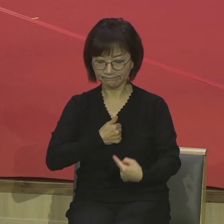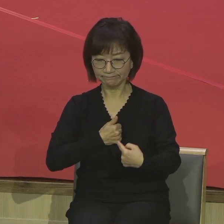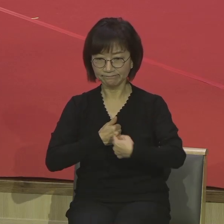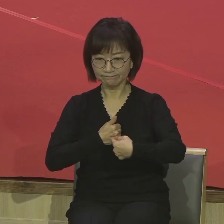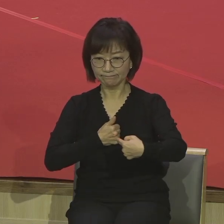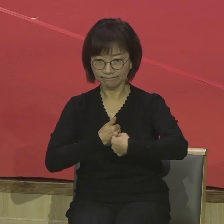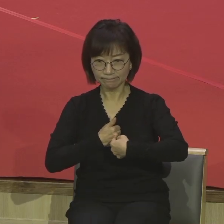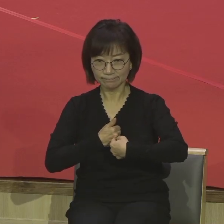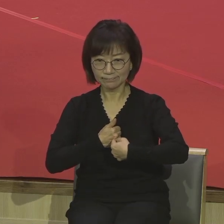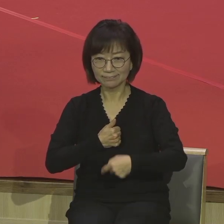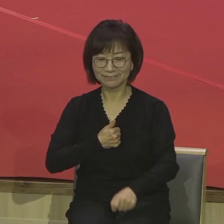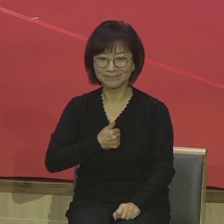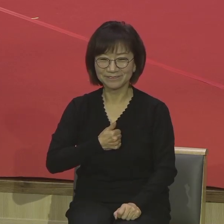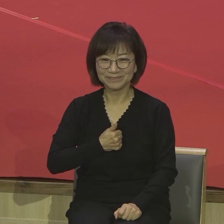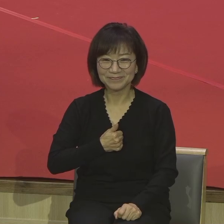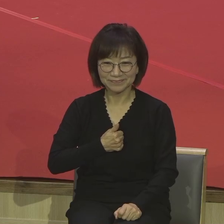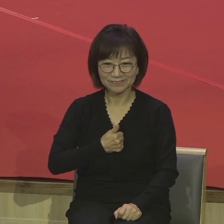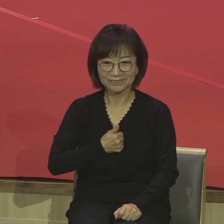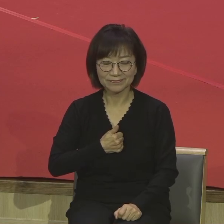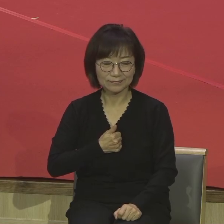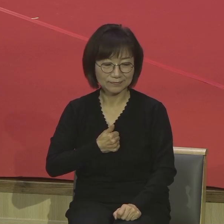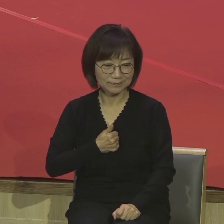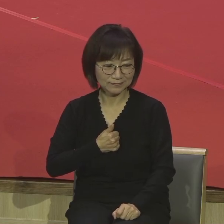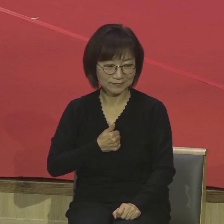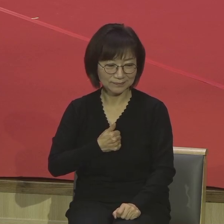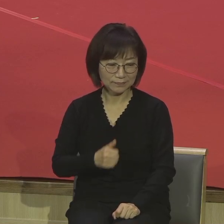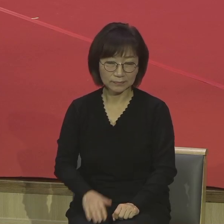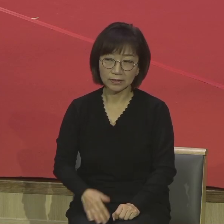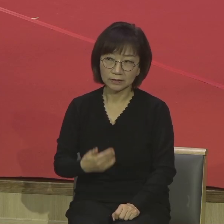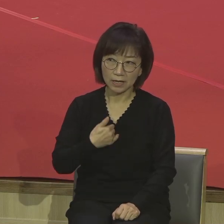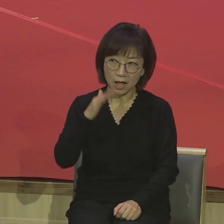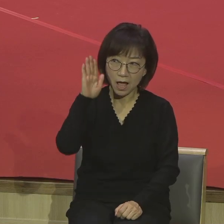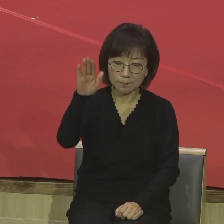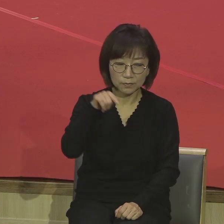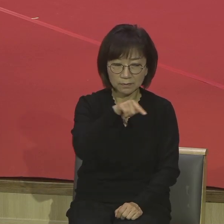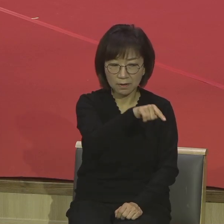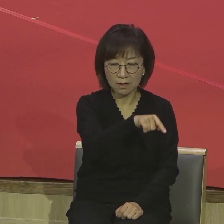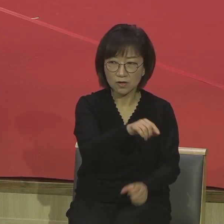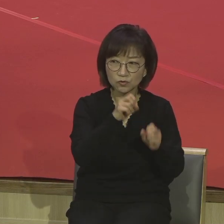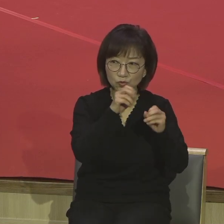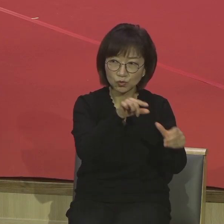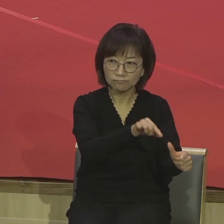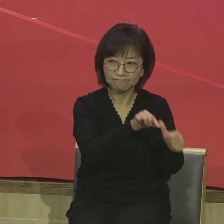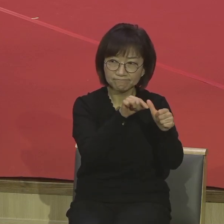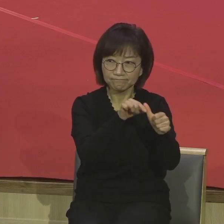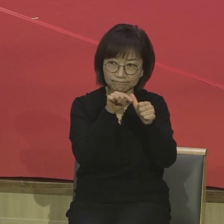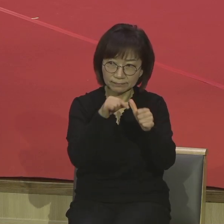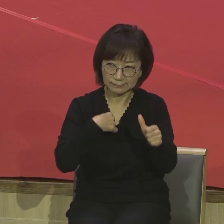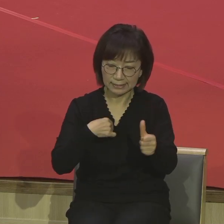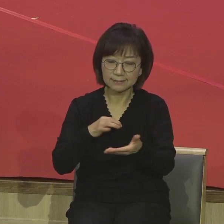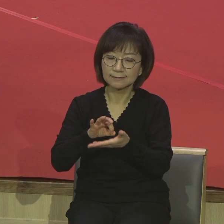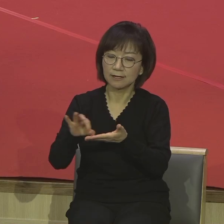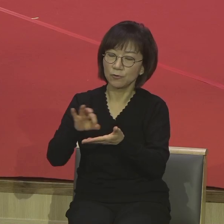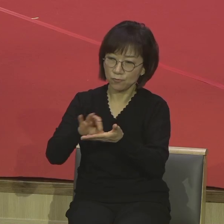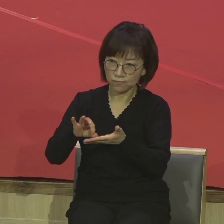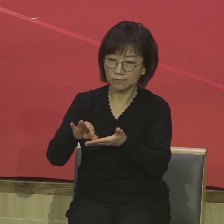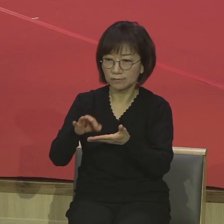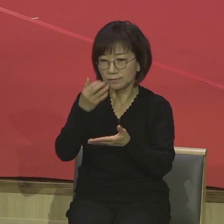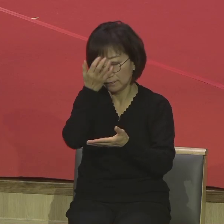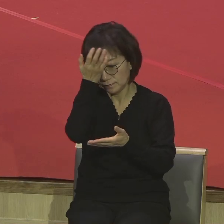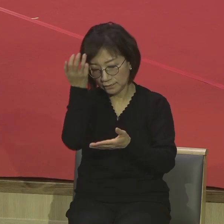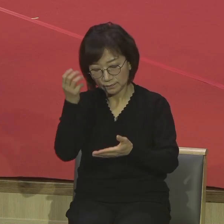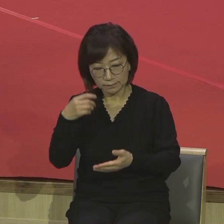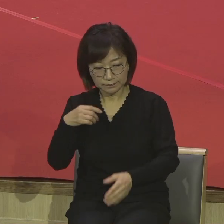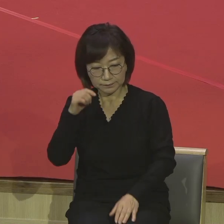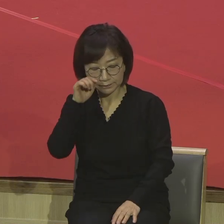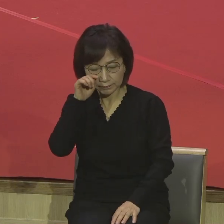살리는 이런 도구로, 이런 전도자로 서기 위한 그런 계획이